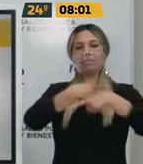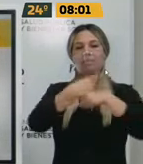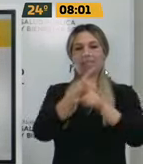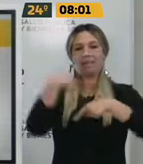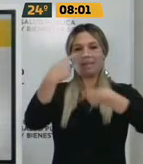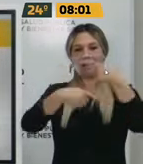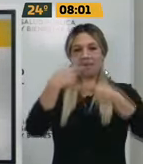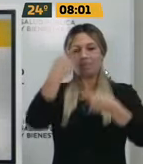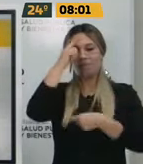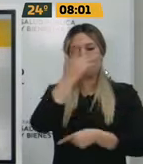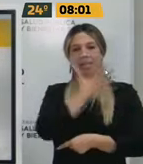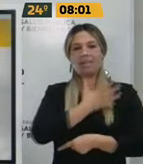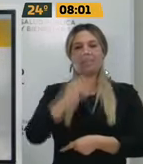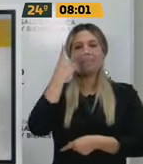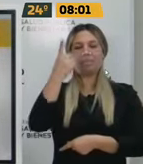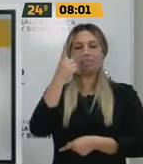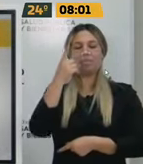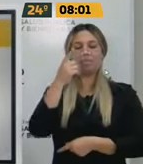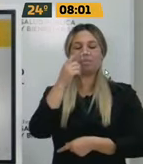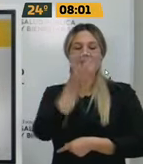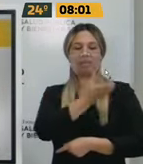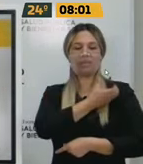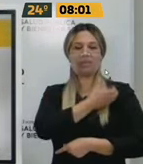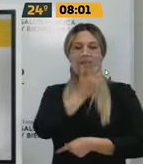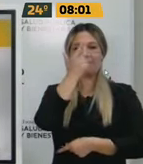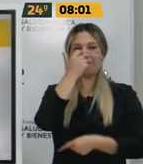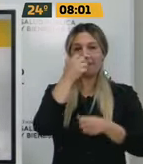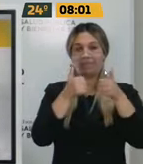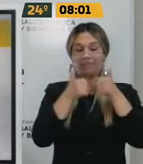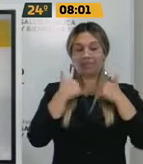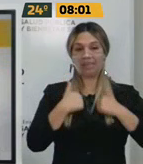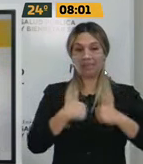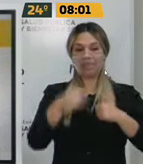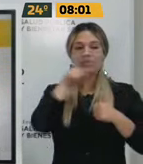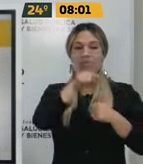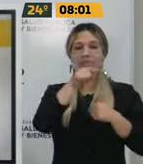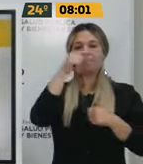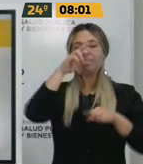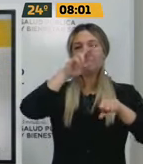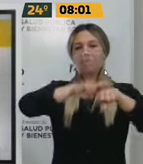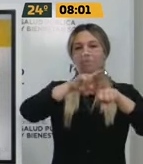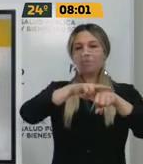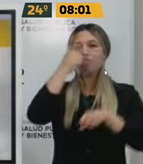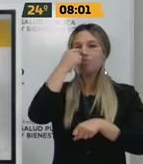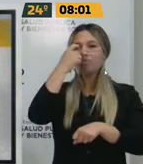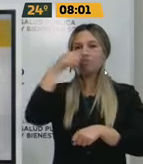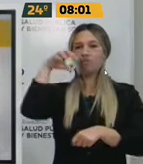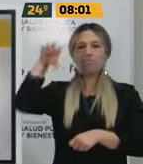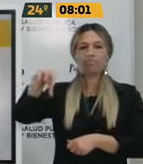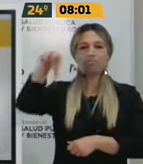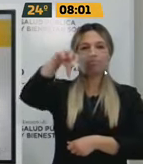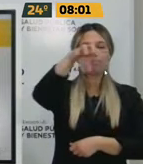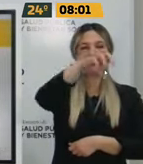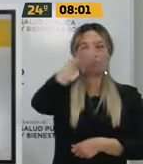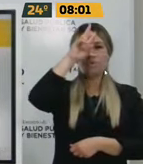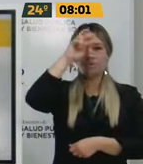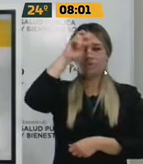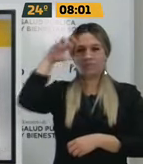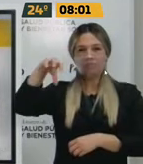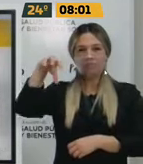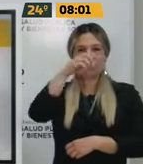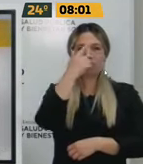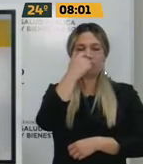la Dirección Nacional de Vigilancia Sanitaria. Es una dirección que se encarga de los registros sanitarios a nivel país. Hemos acercado